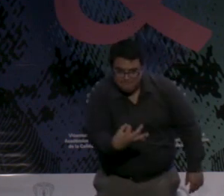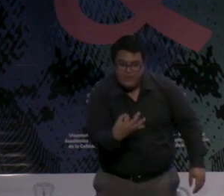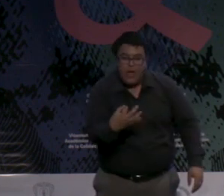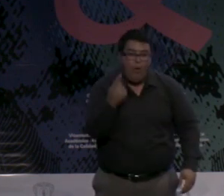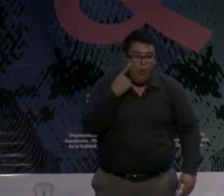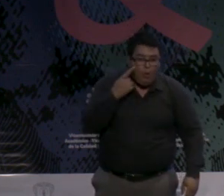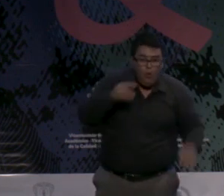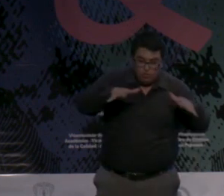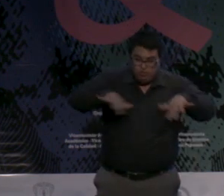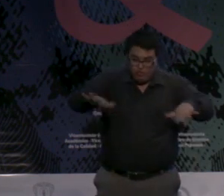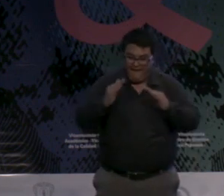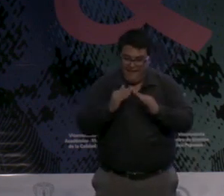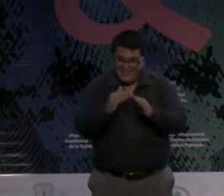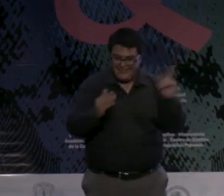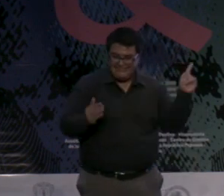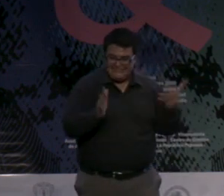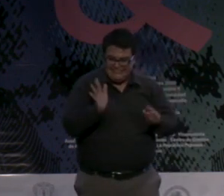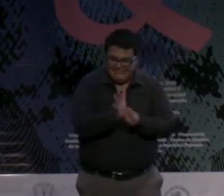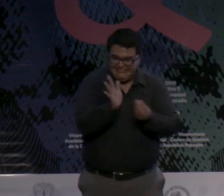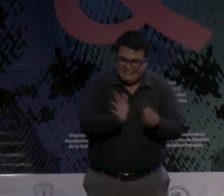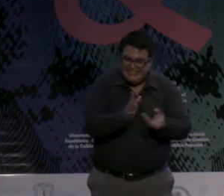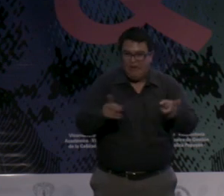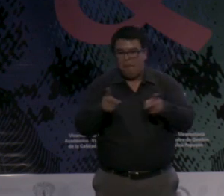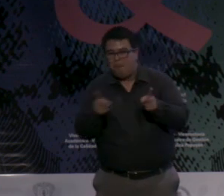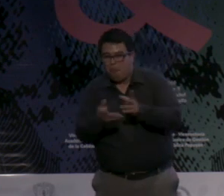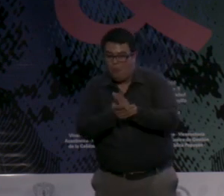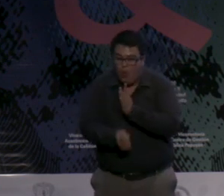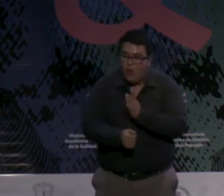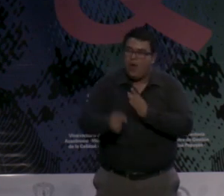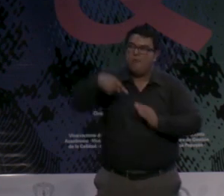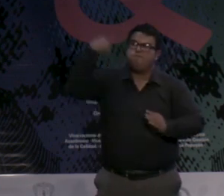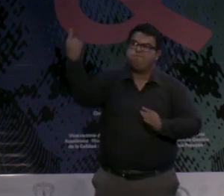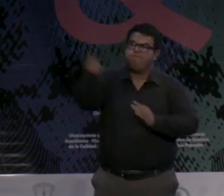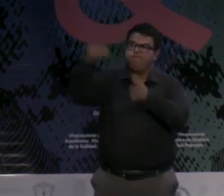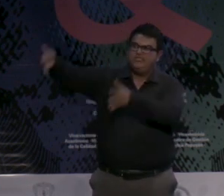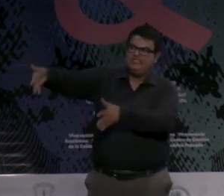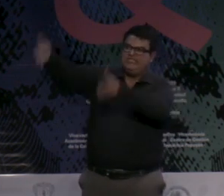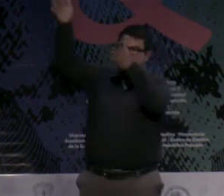de alquimista, mejora su existencia al construir su objeto mediante sus técnicas.